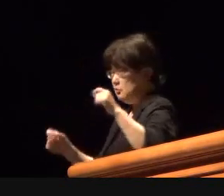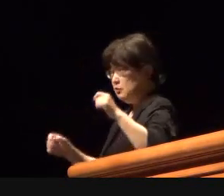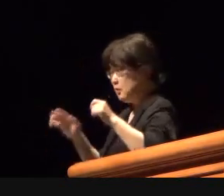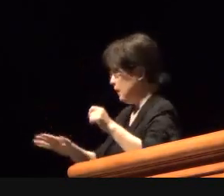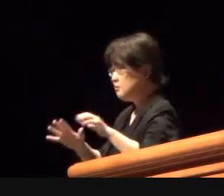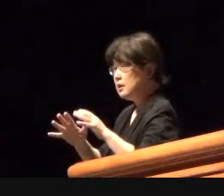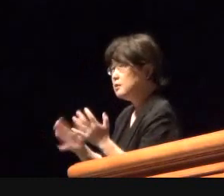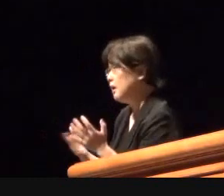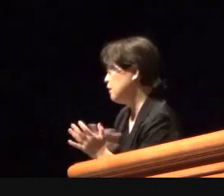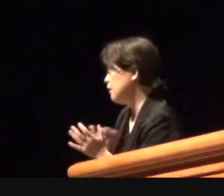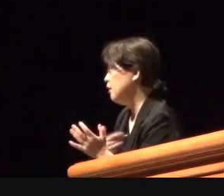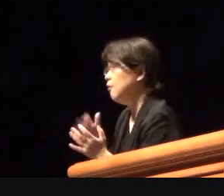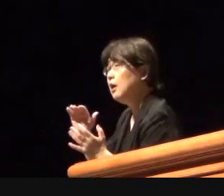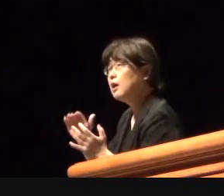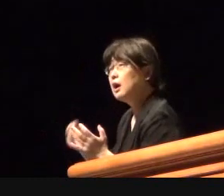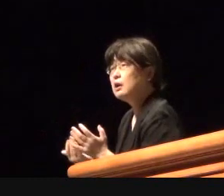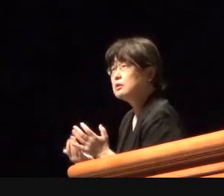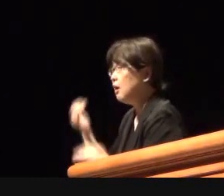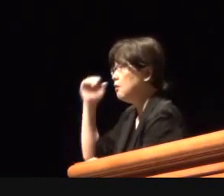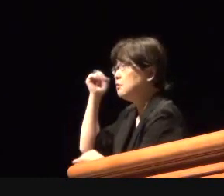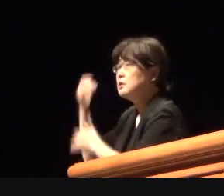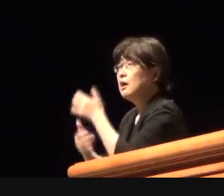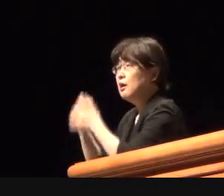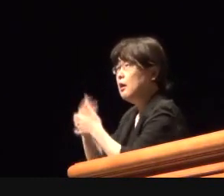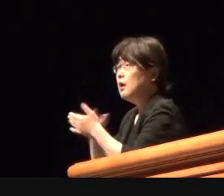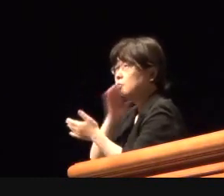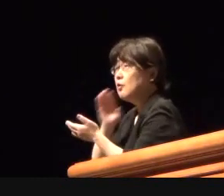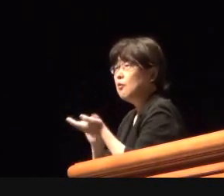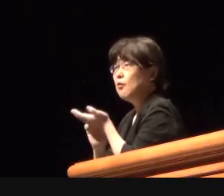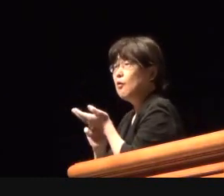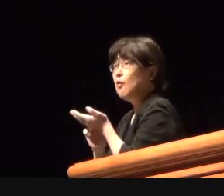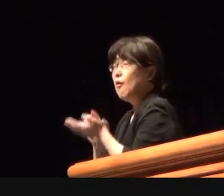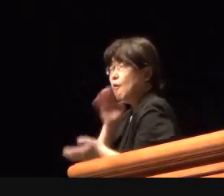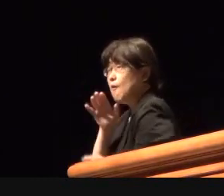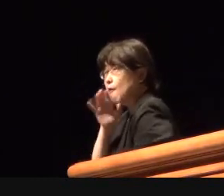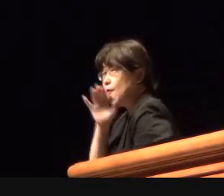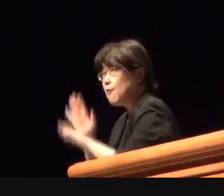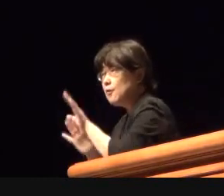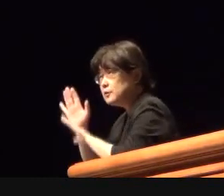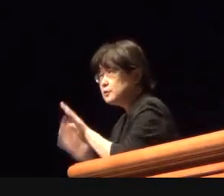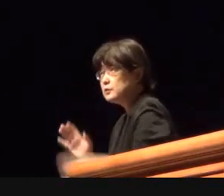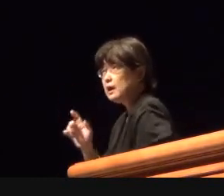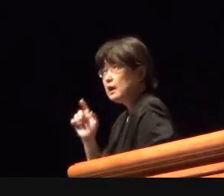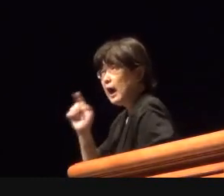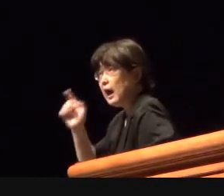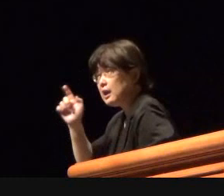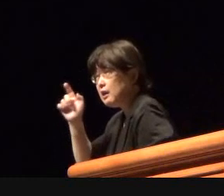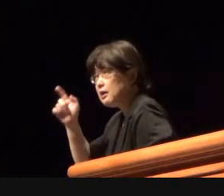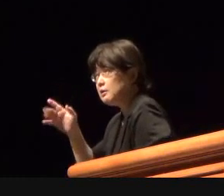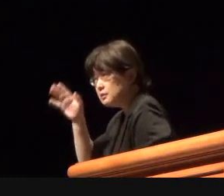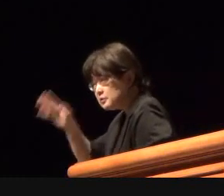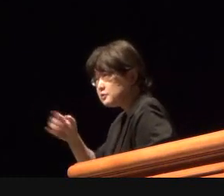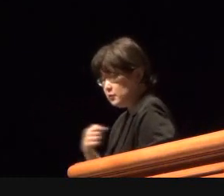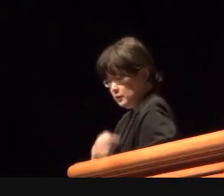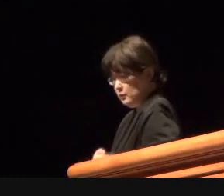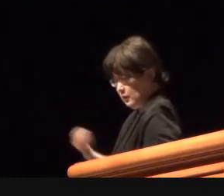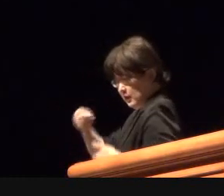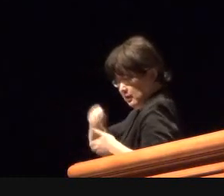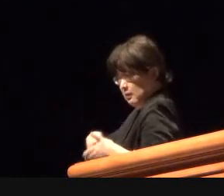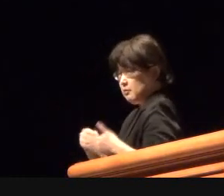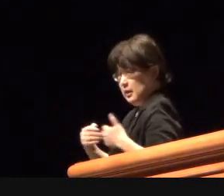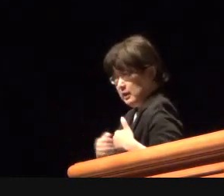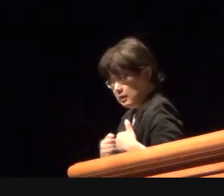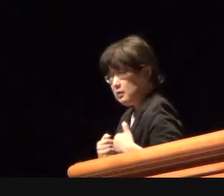かはわからないけどジャーナリズムの現実なんだっていうことを私たちは心に刻まなければならないはずです